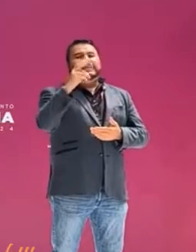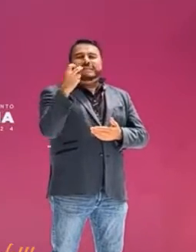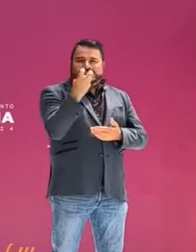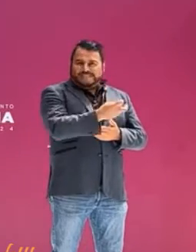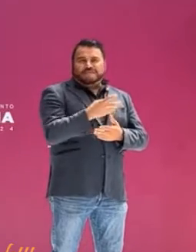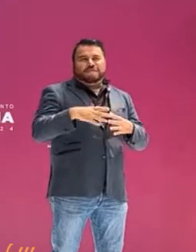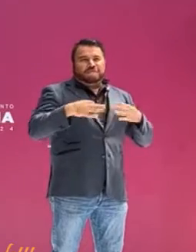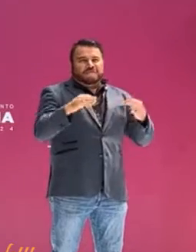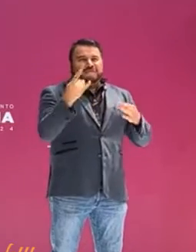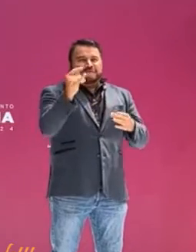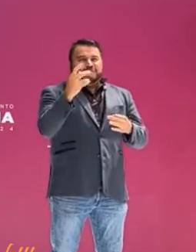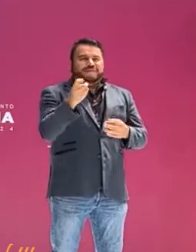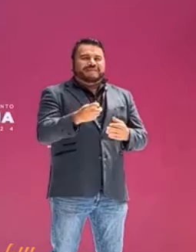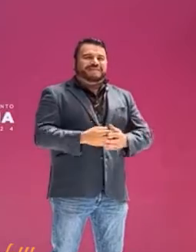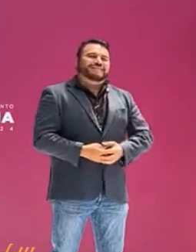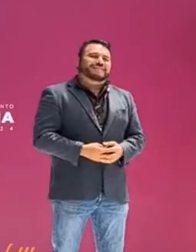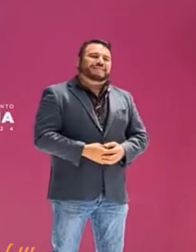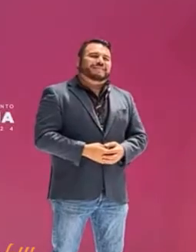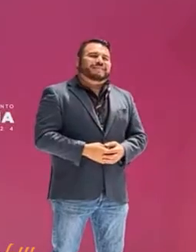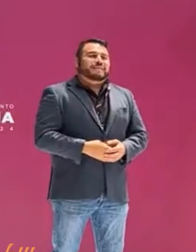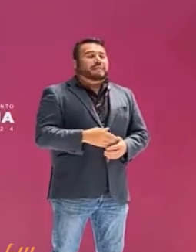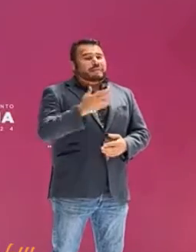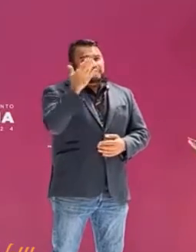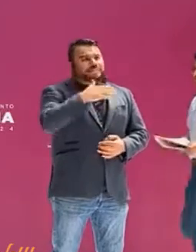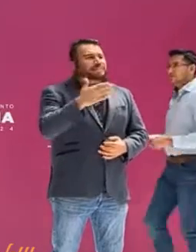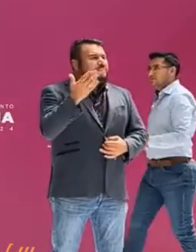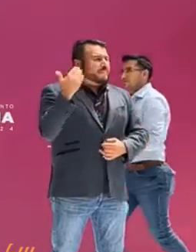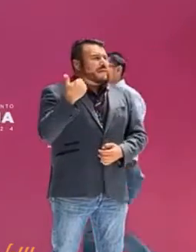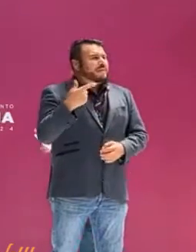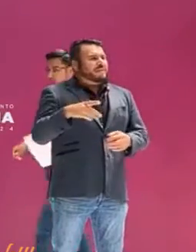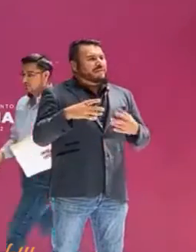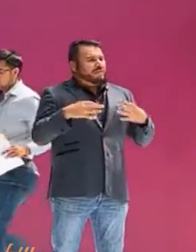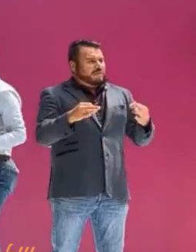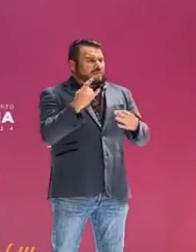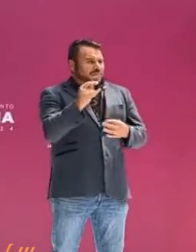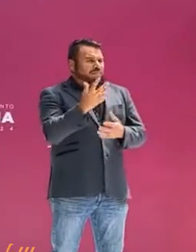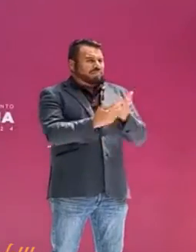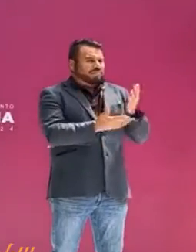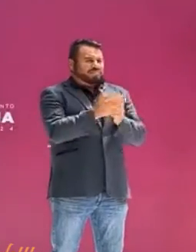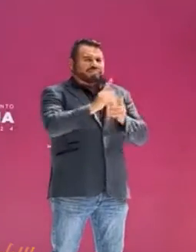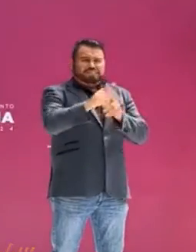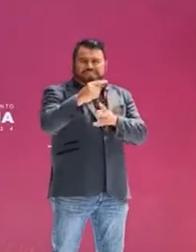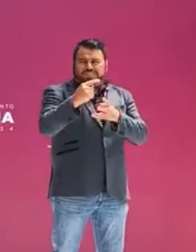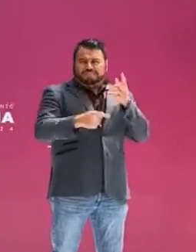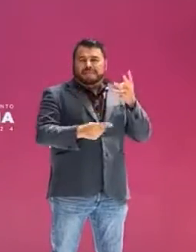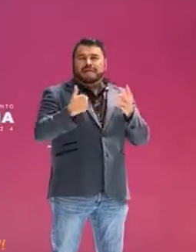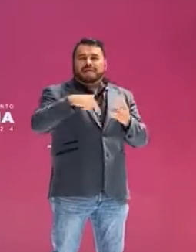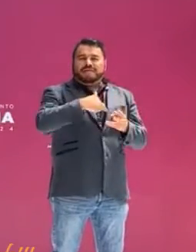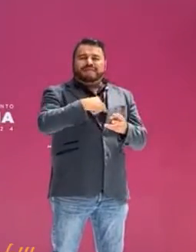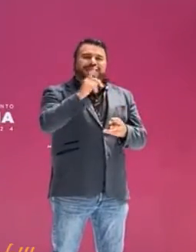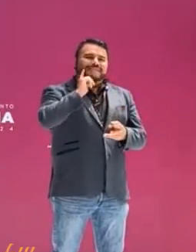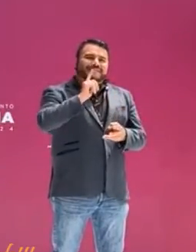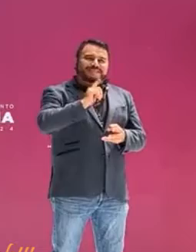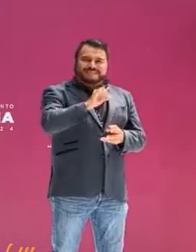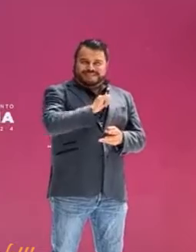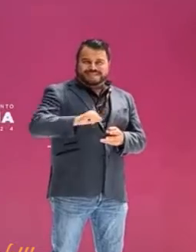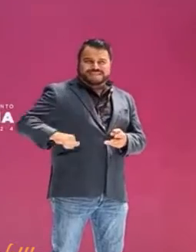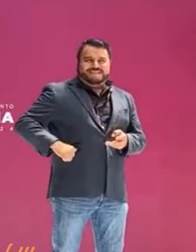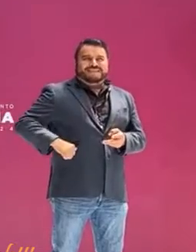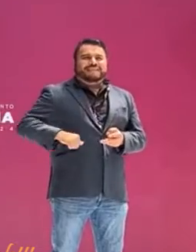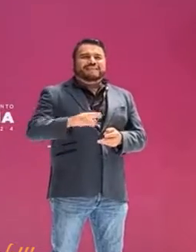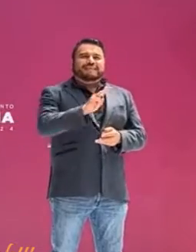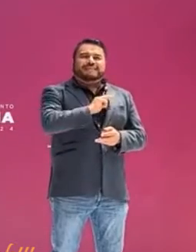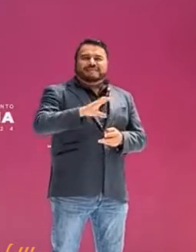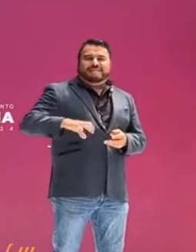Tijuana. Muchas cosas se han hecho en Fondos Tijuana y ha sido el mayor de los deseos de nuestra querida alcaldesa, señor